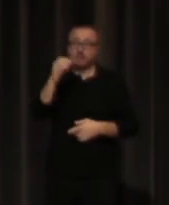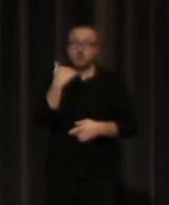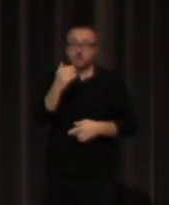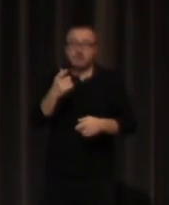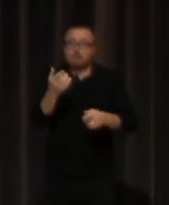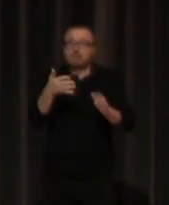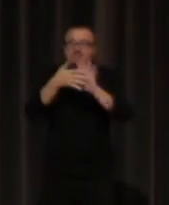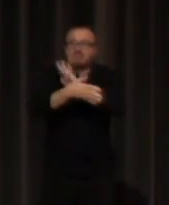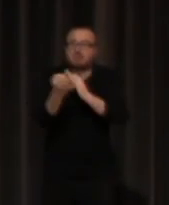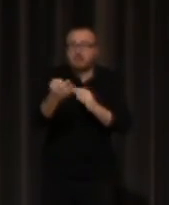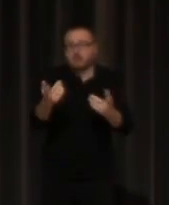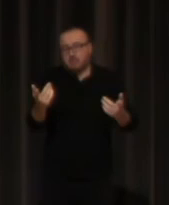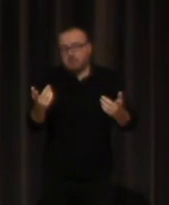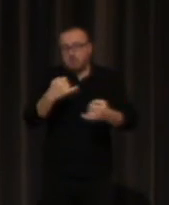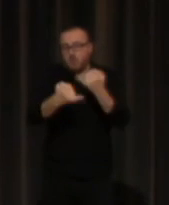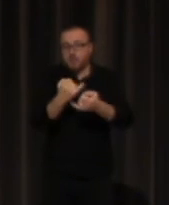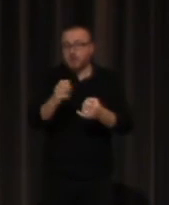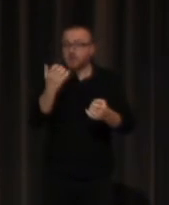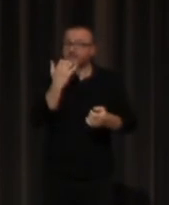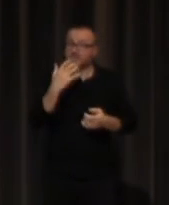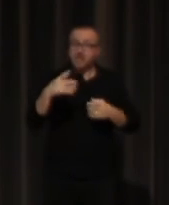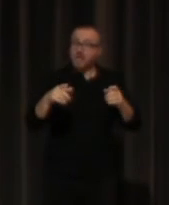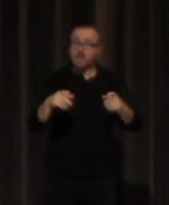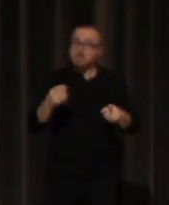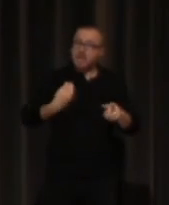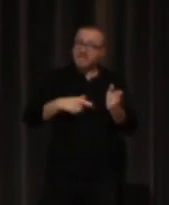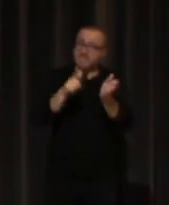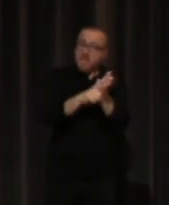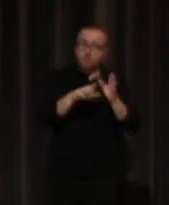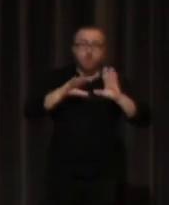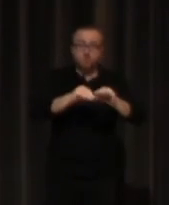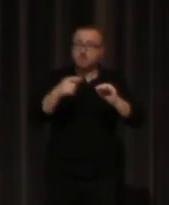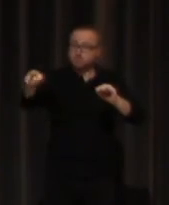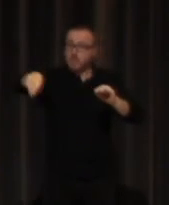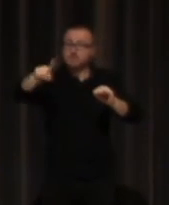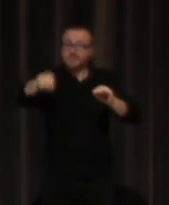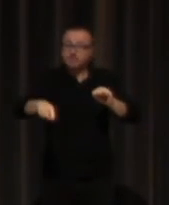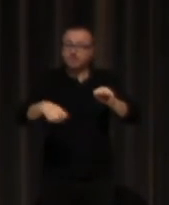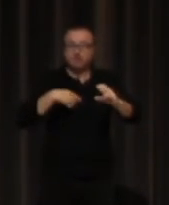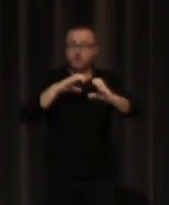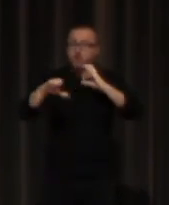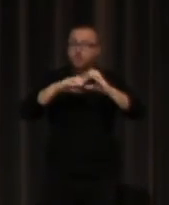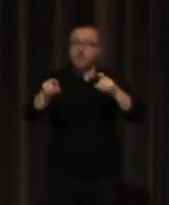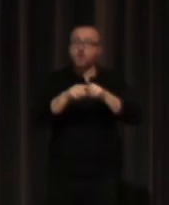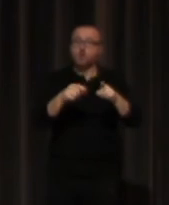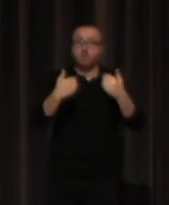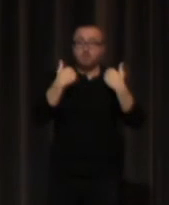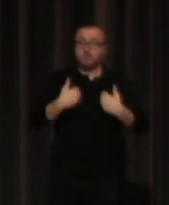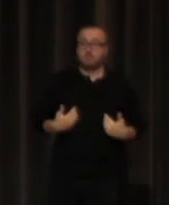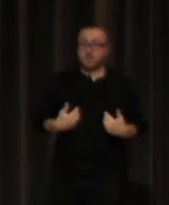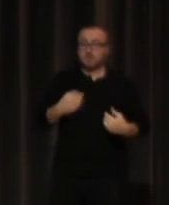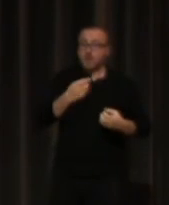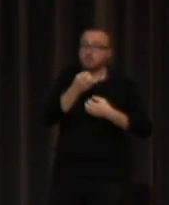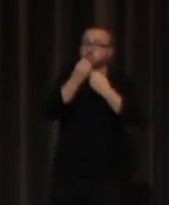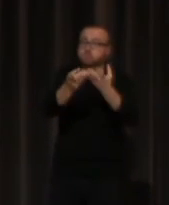poesia intenta preservar el so de les paraules com si fossin dites per primer cop, com